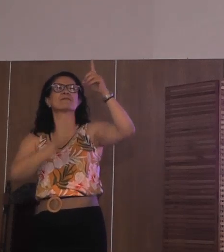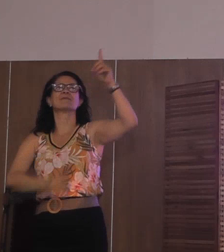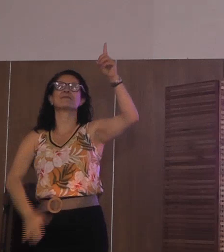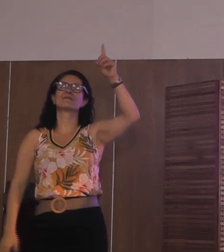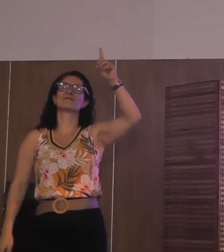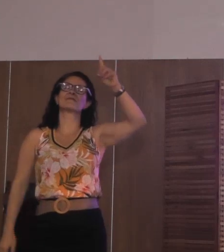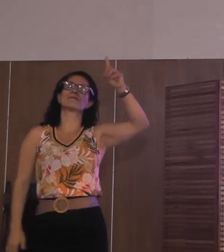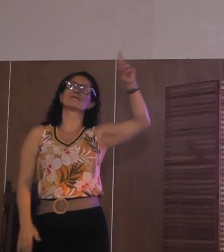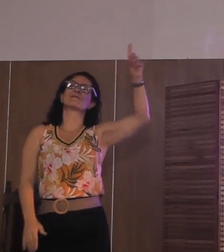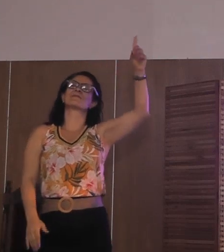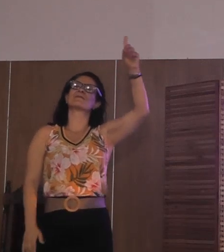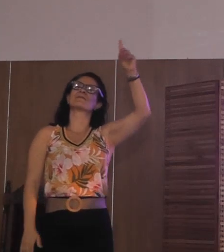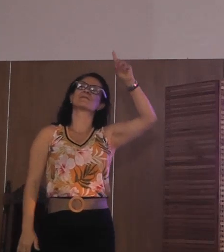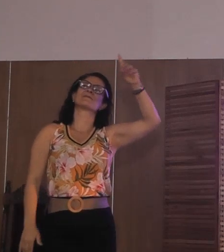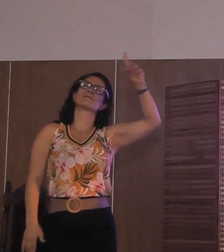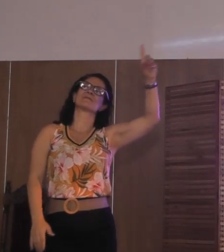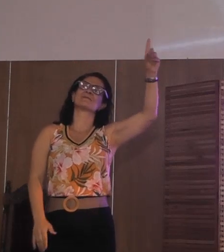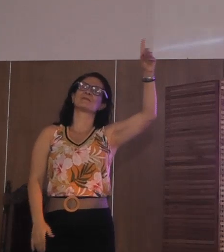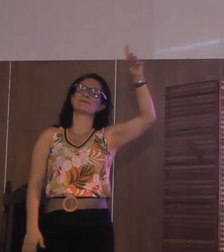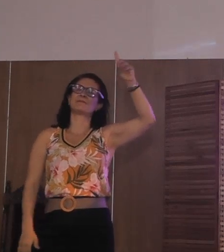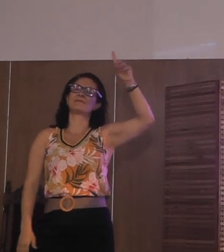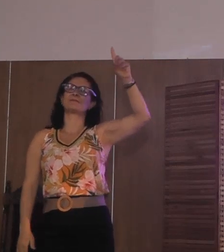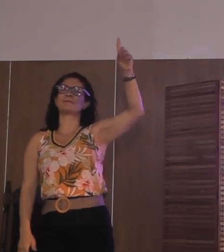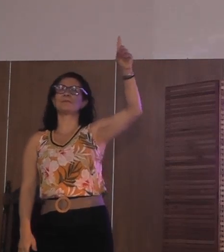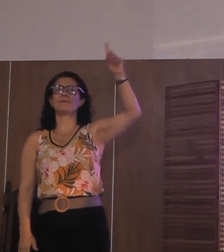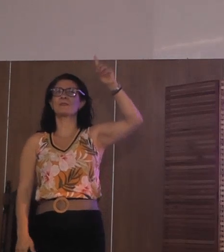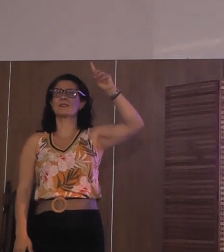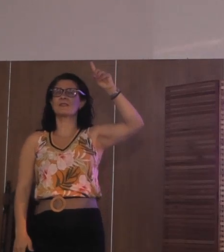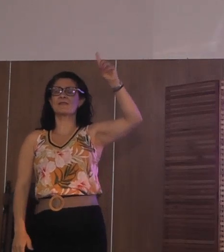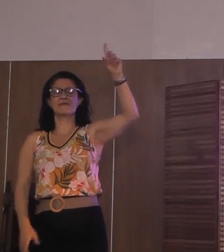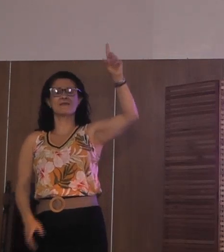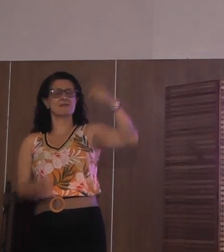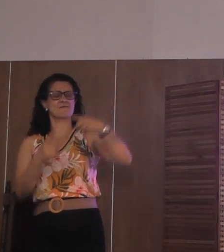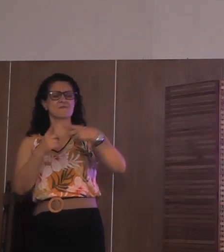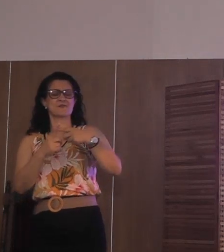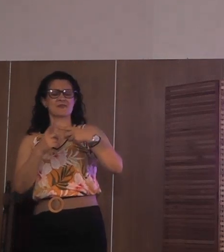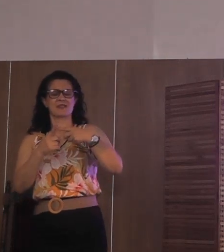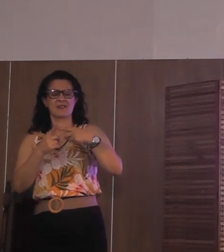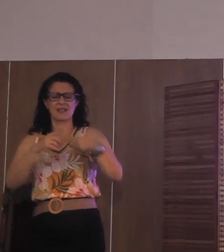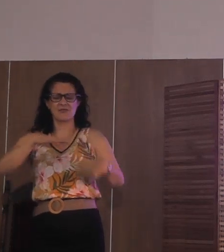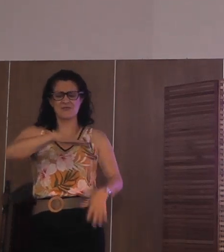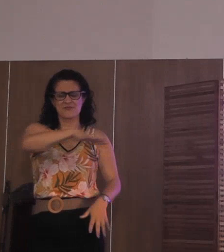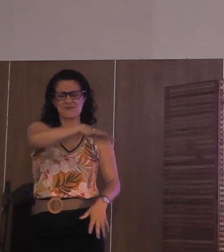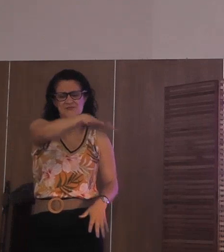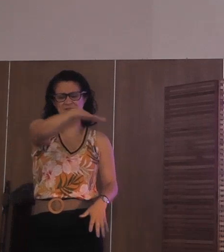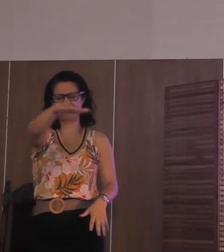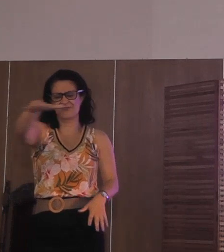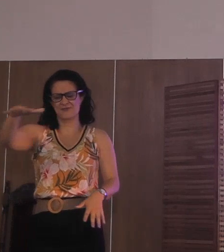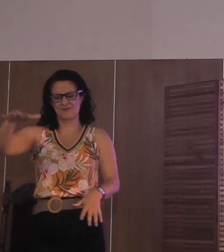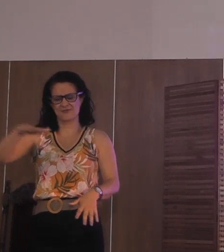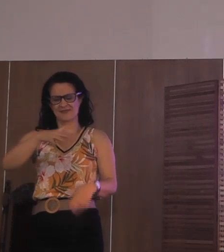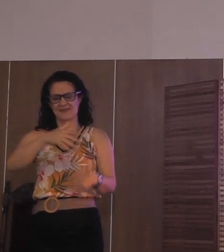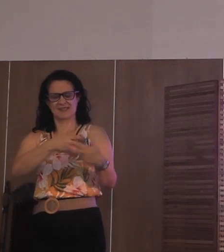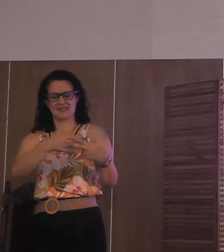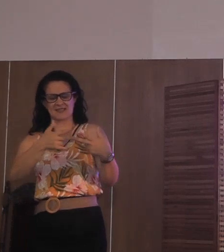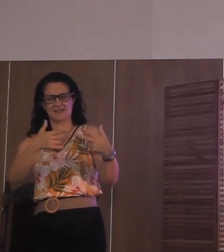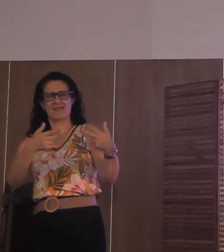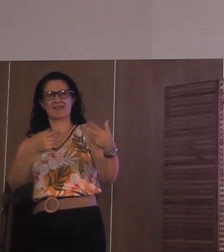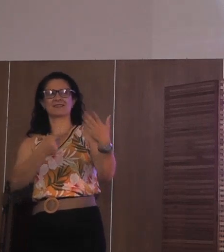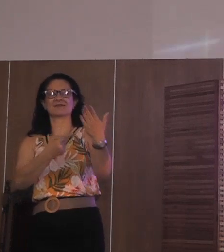deixarei. Todas as coisas, ó. Todas as coisas cooperam para